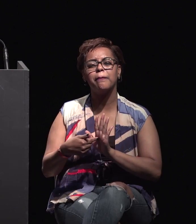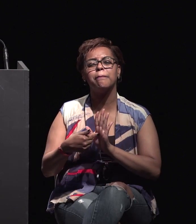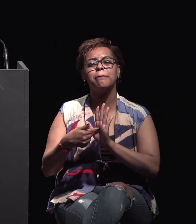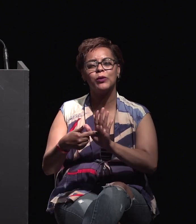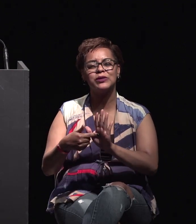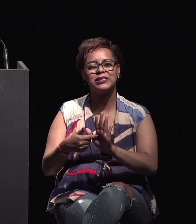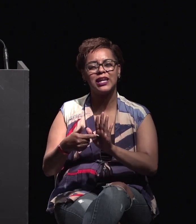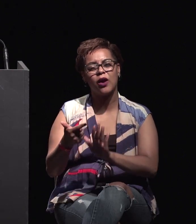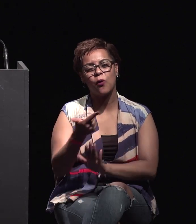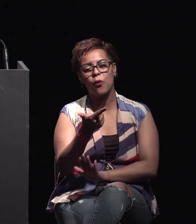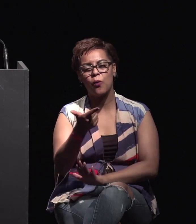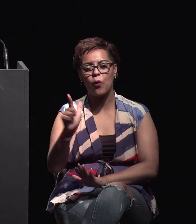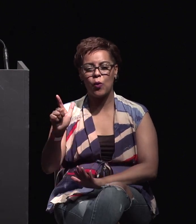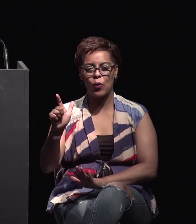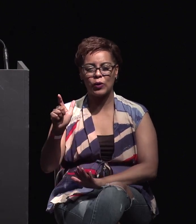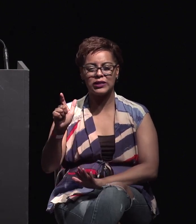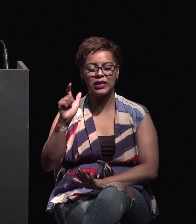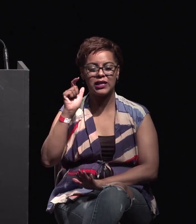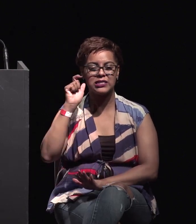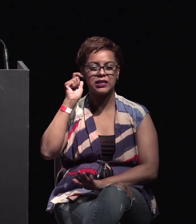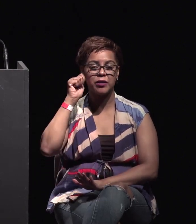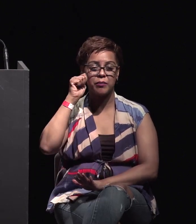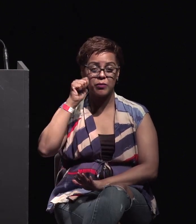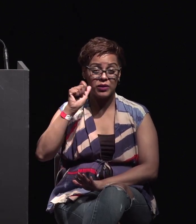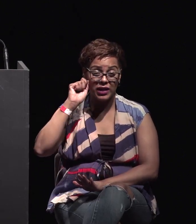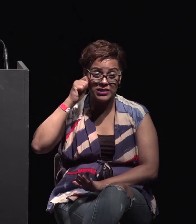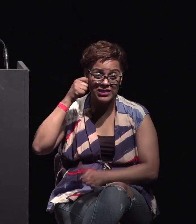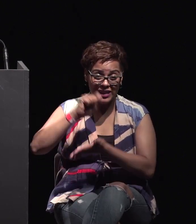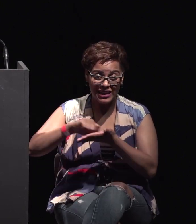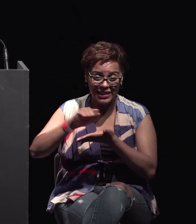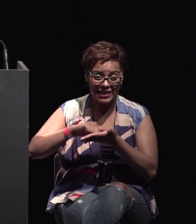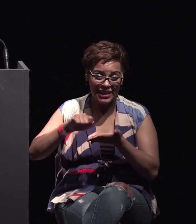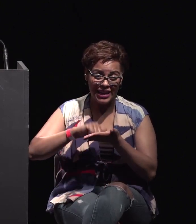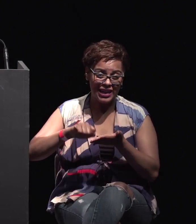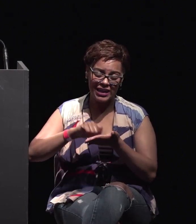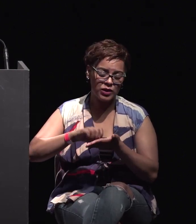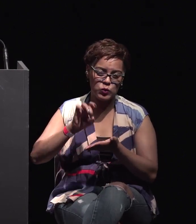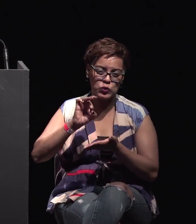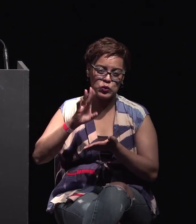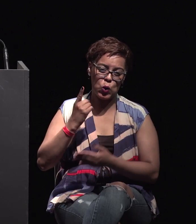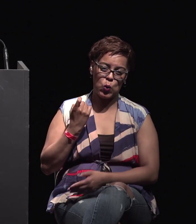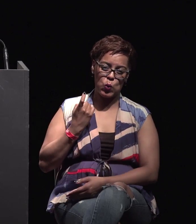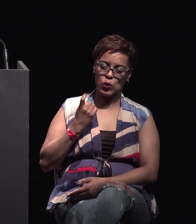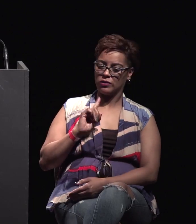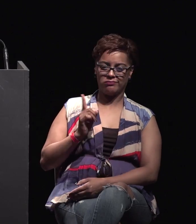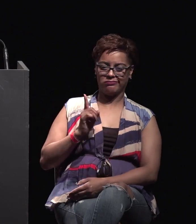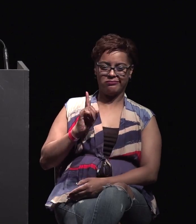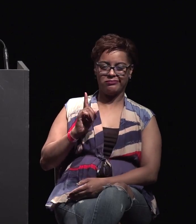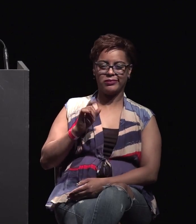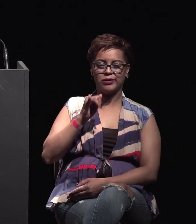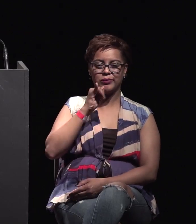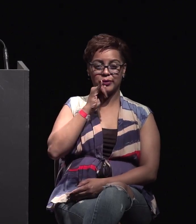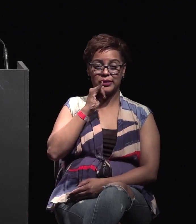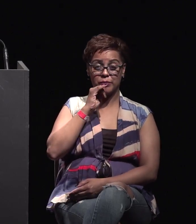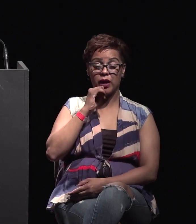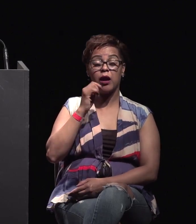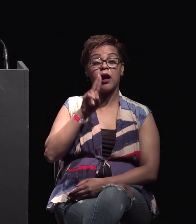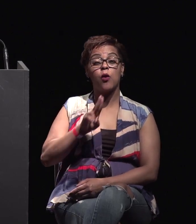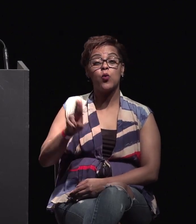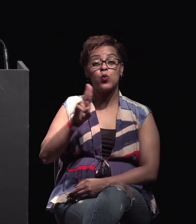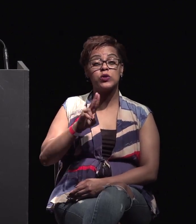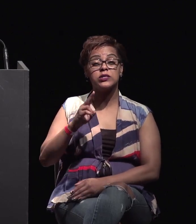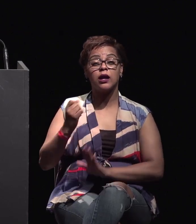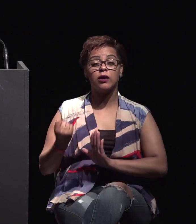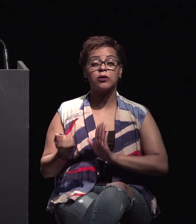de outras autoras negras além dela, né? Tanto no selo que